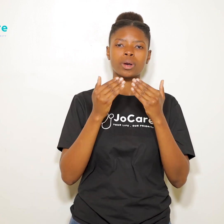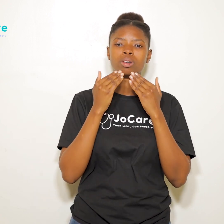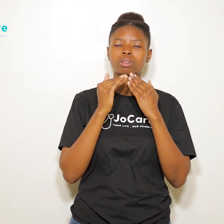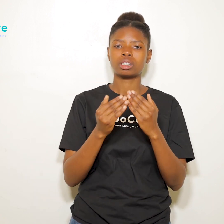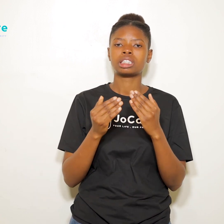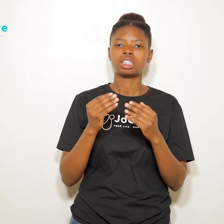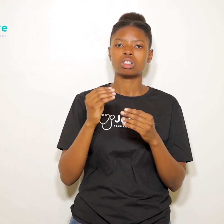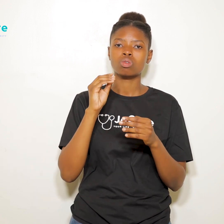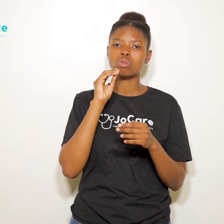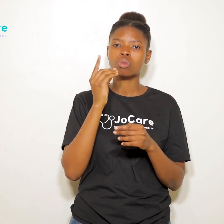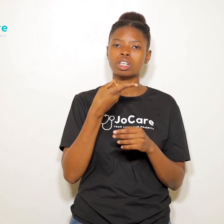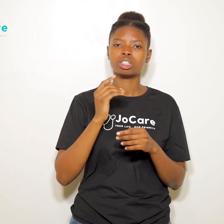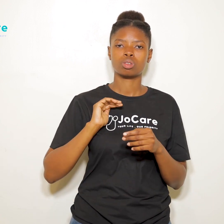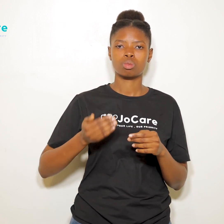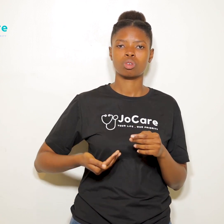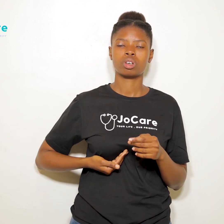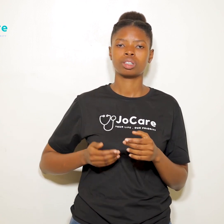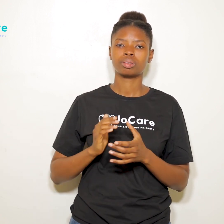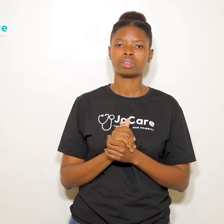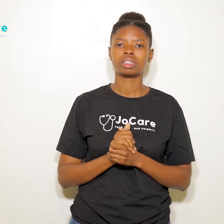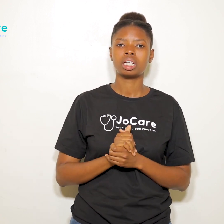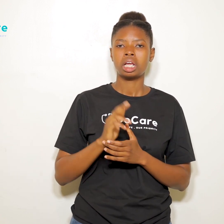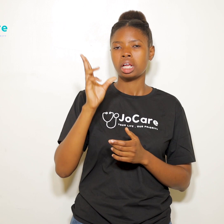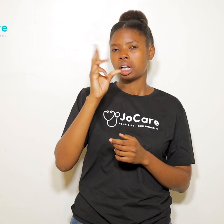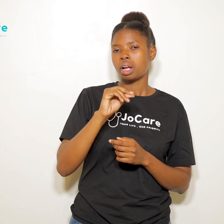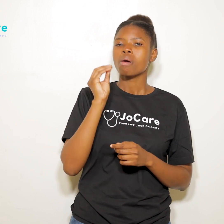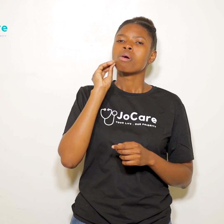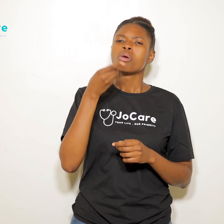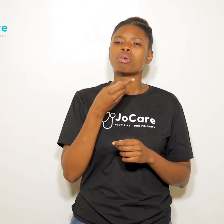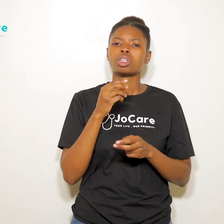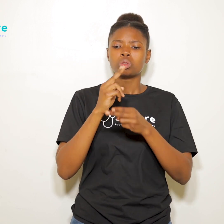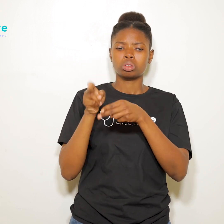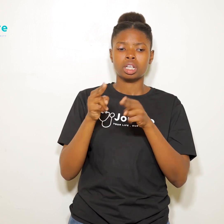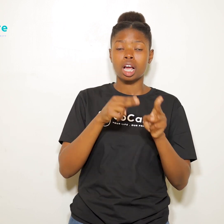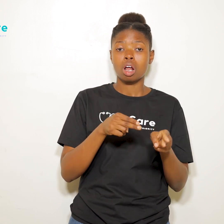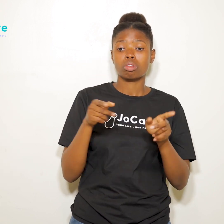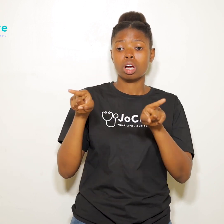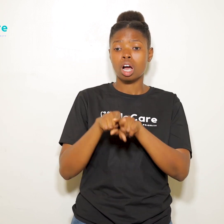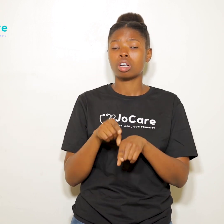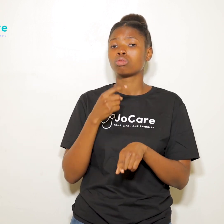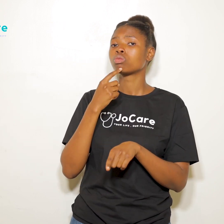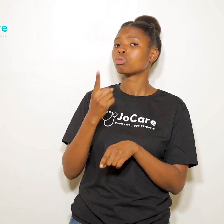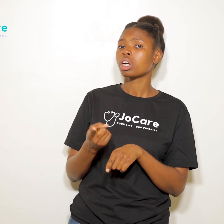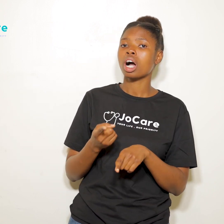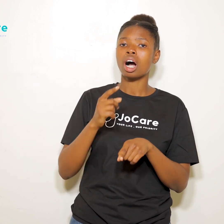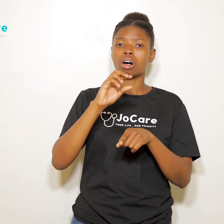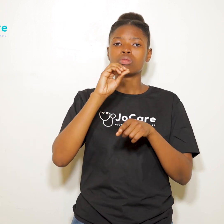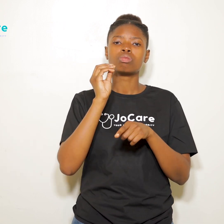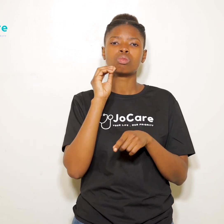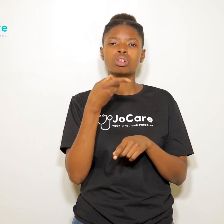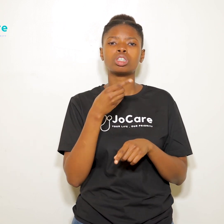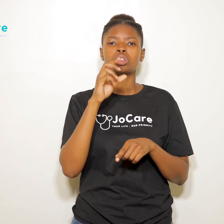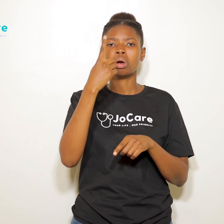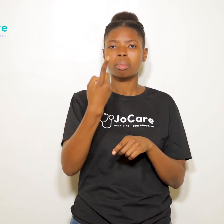Ukwezi k'umugore ntabwo ari ukwezi gusanzwe nk'uko tuvuga ukwezi kwa mbere, Gicurasi,